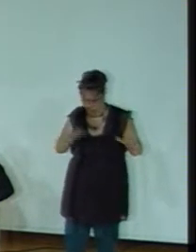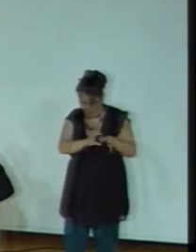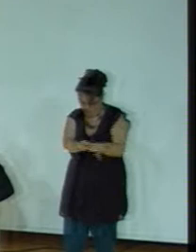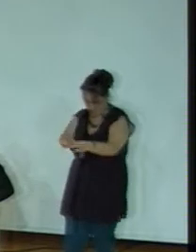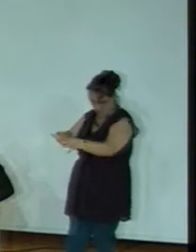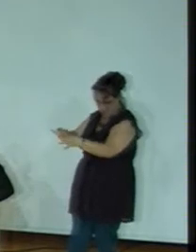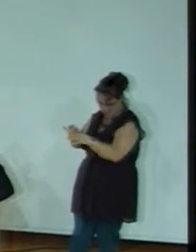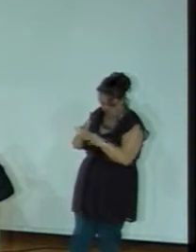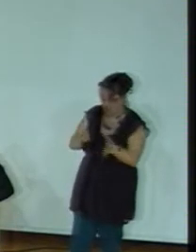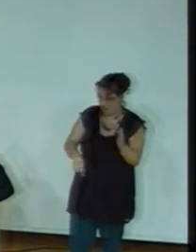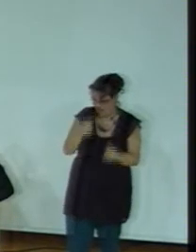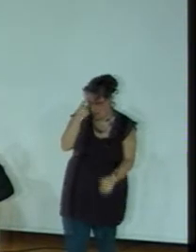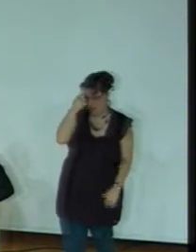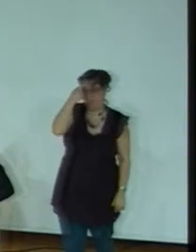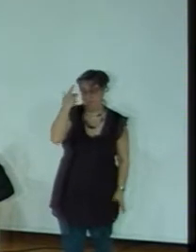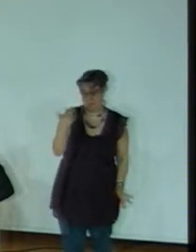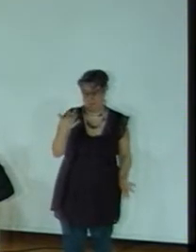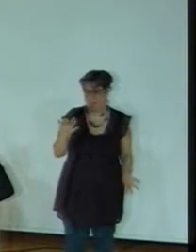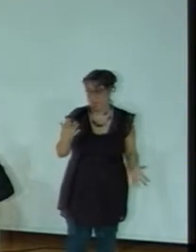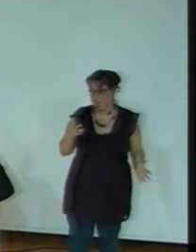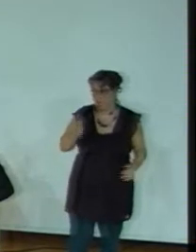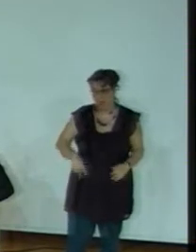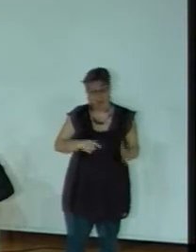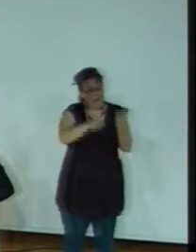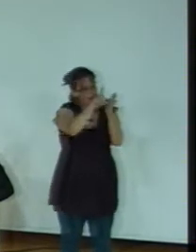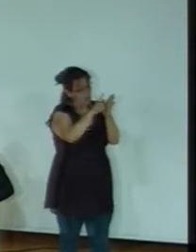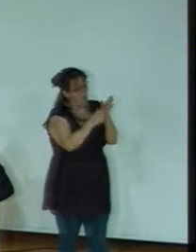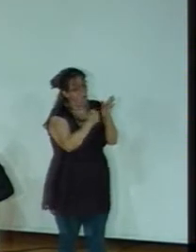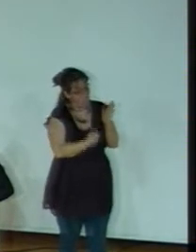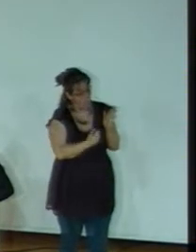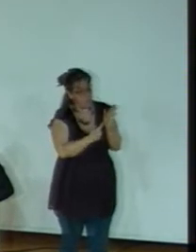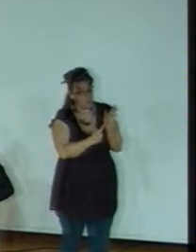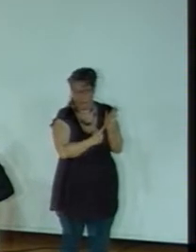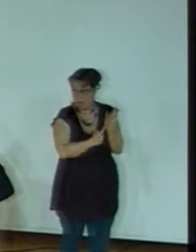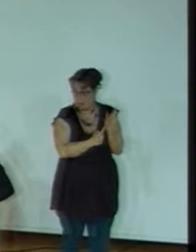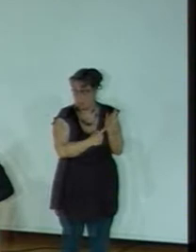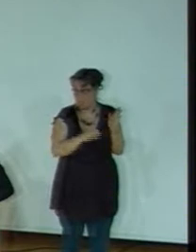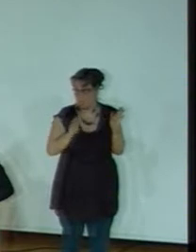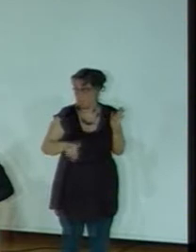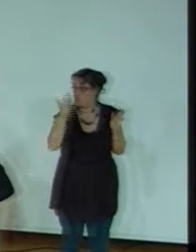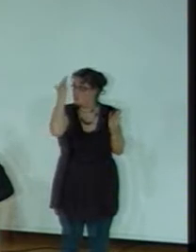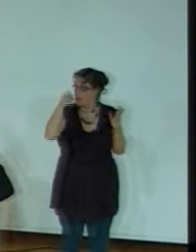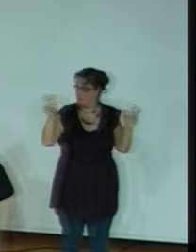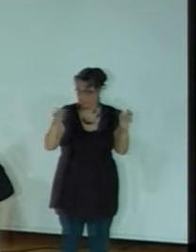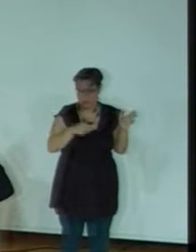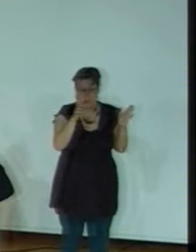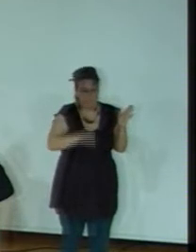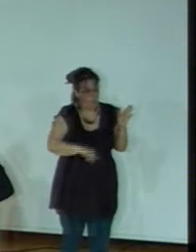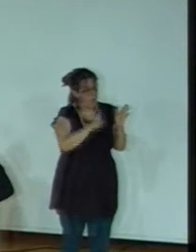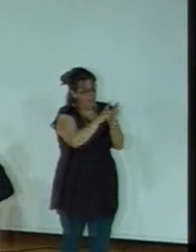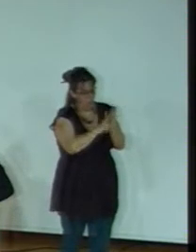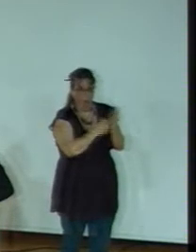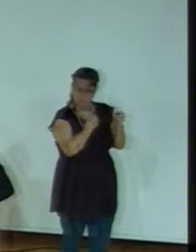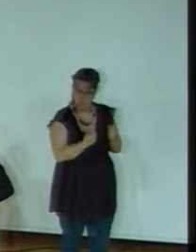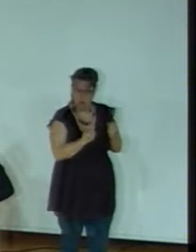Redisons ici un vieil adage, ne pouvant faire que la loi fût forte, on fit en sorte, hein, ça a plusieurs siècles, que la force fut la loi. Je crois